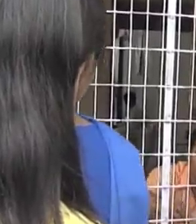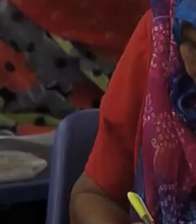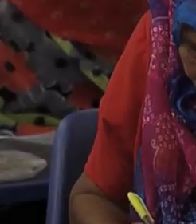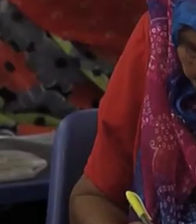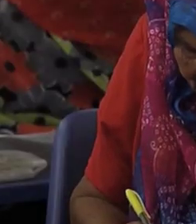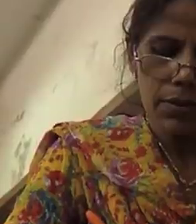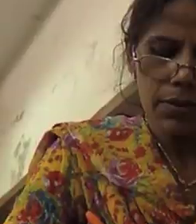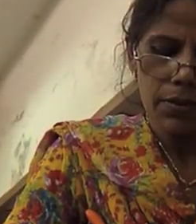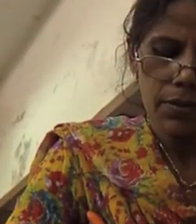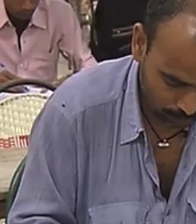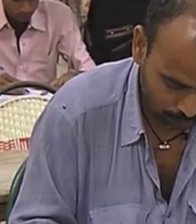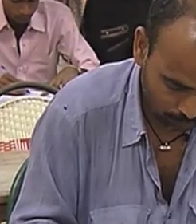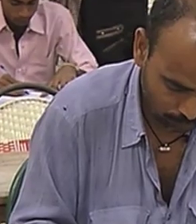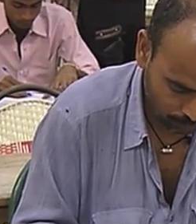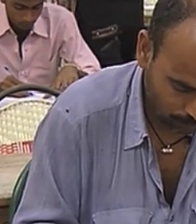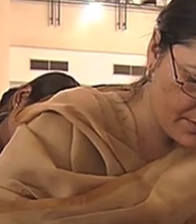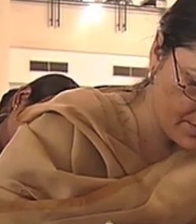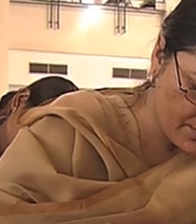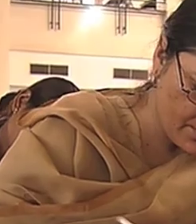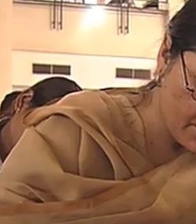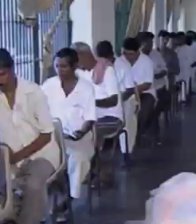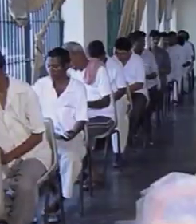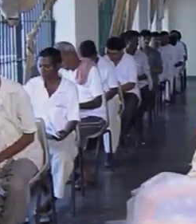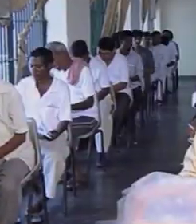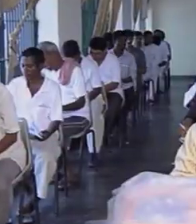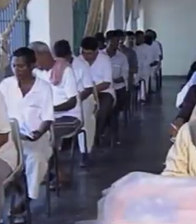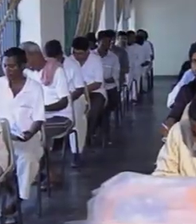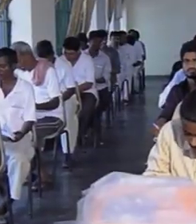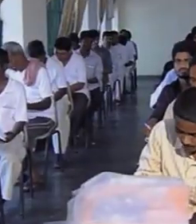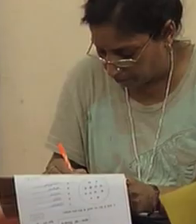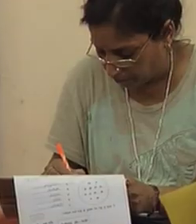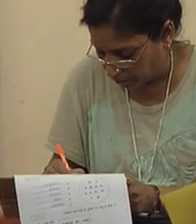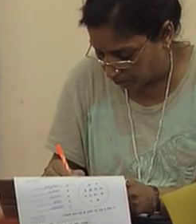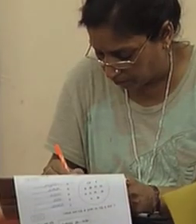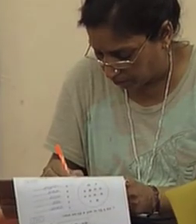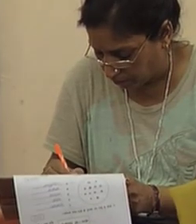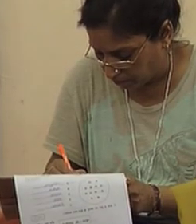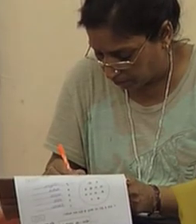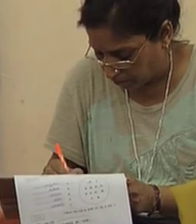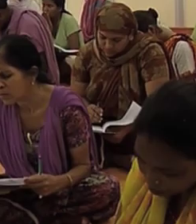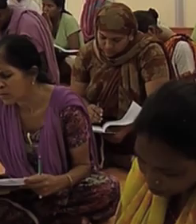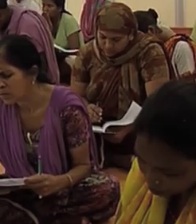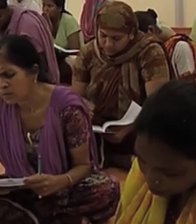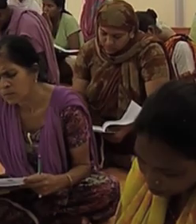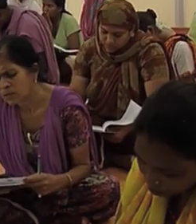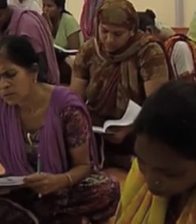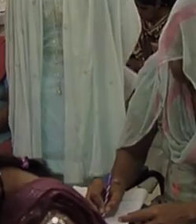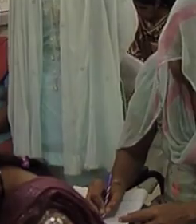बातें। शिक्षा परीक्षा का अवसर एक बार ही क्यों मिलता